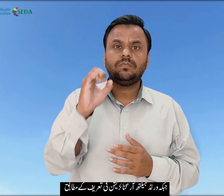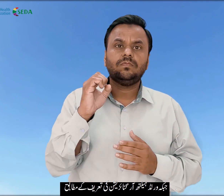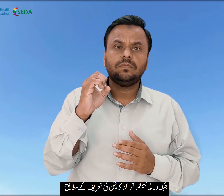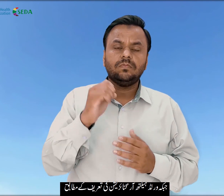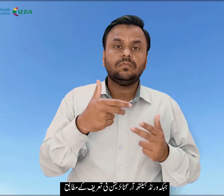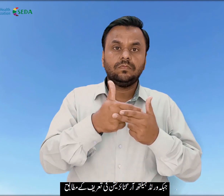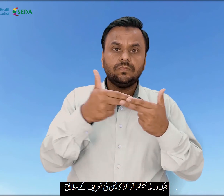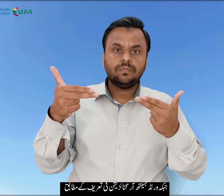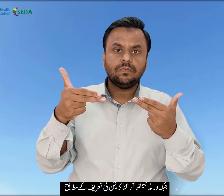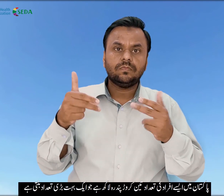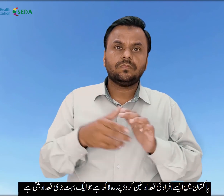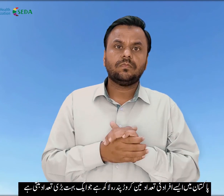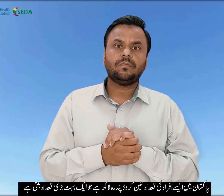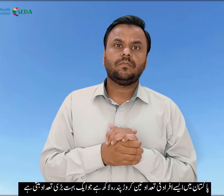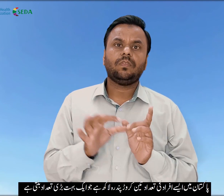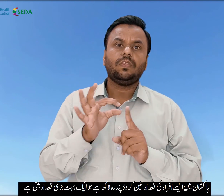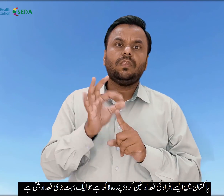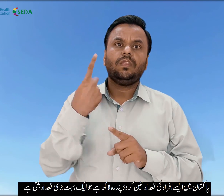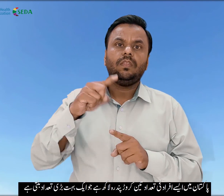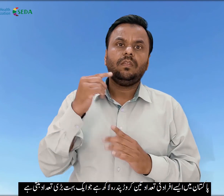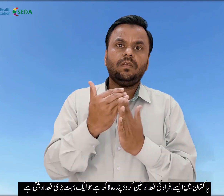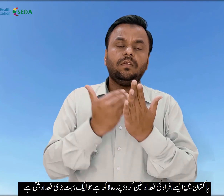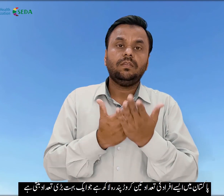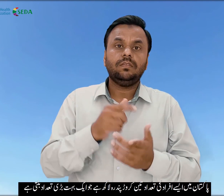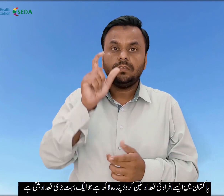مطابق پاکستان میں ایسے افراد کی تعداد